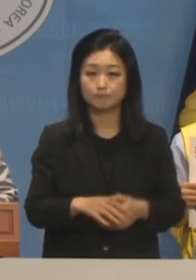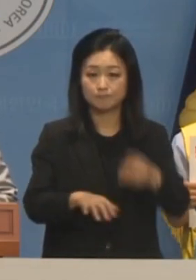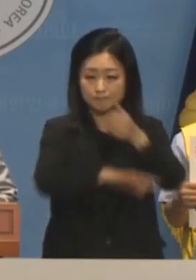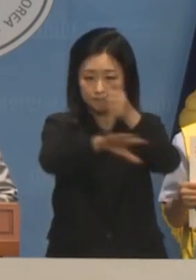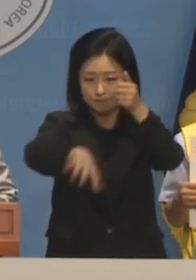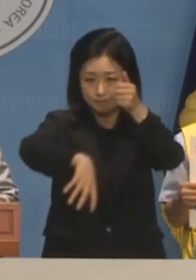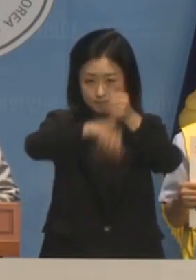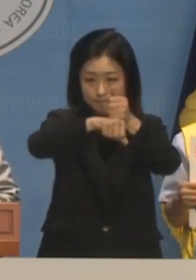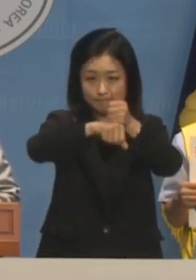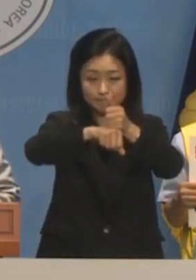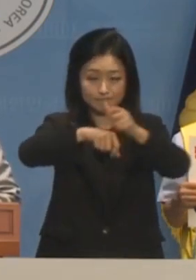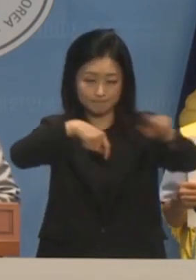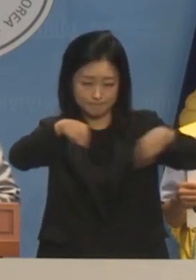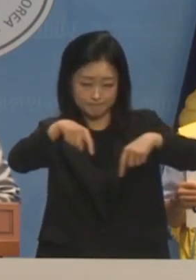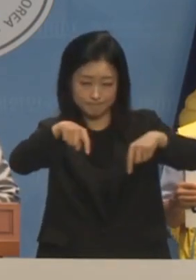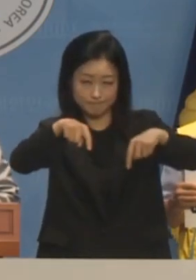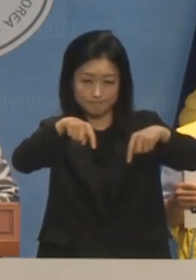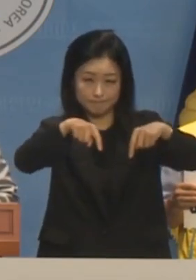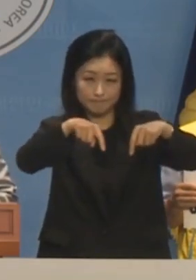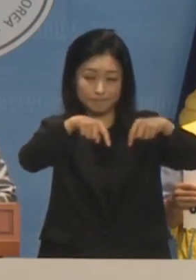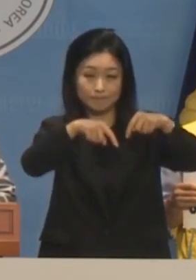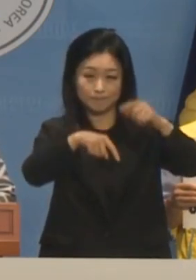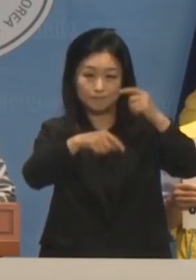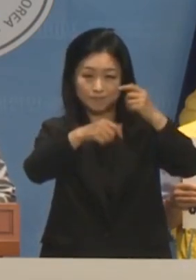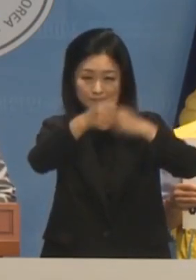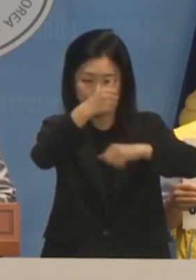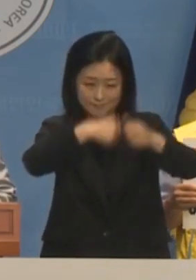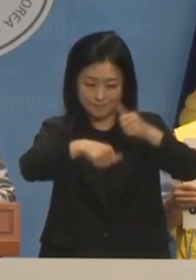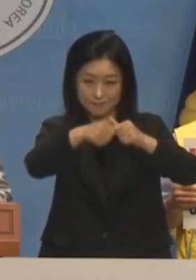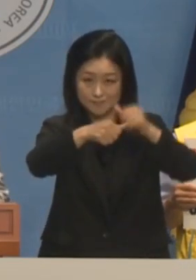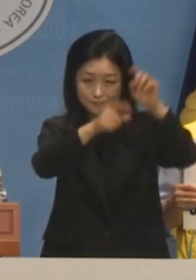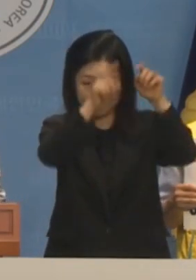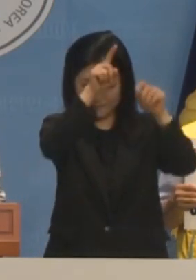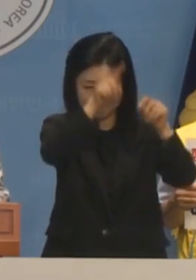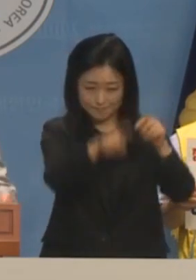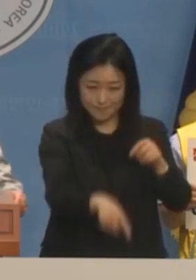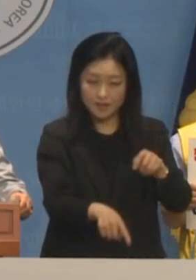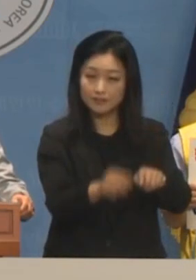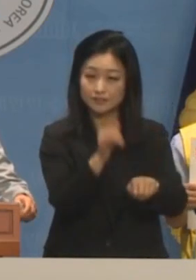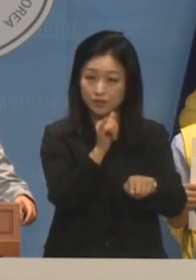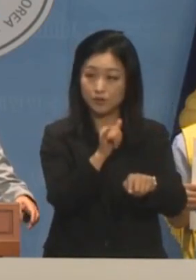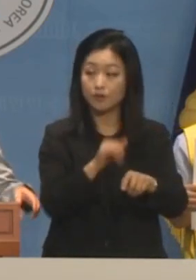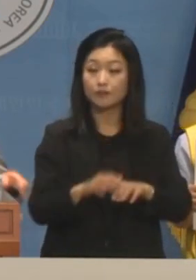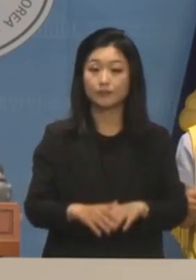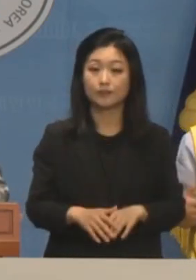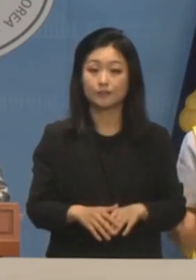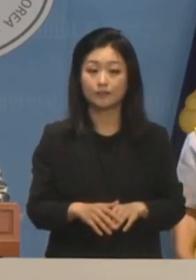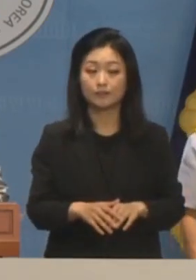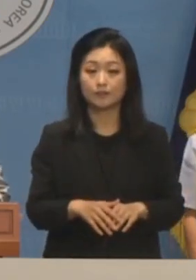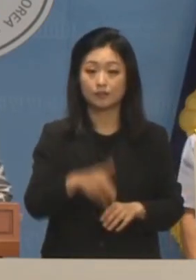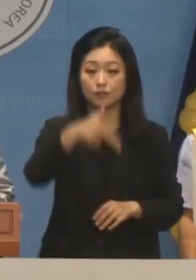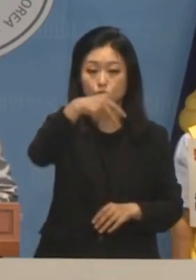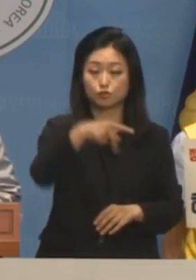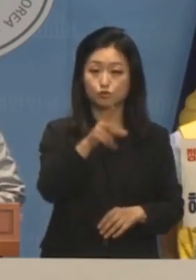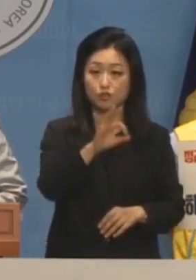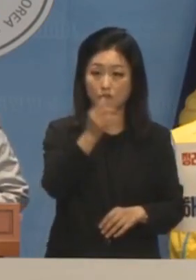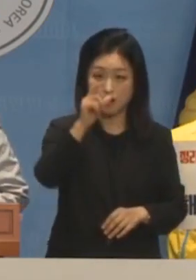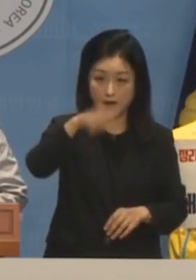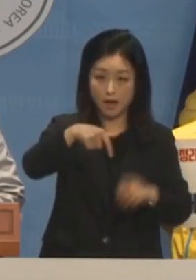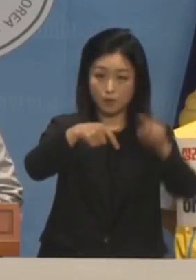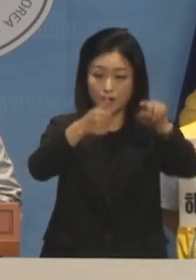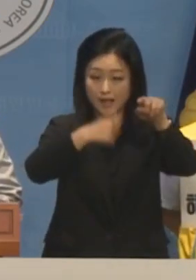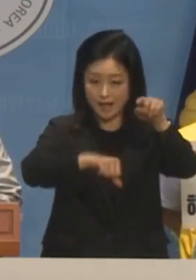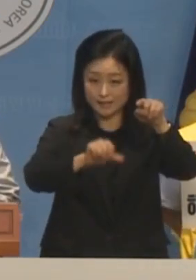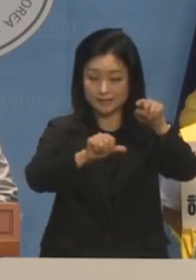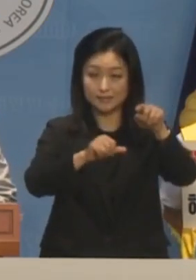지배구조를 어떻게 이어왔는지를 우리는 똑똑히 알고 있습니다. 이제 설립자 주영아, 그의 아들